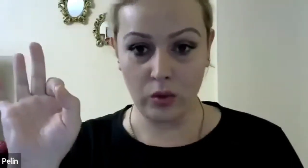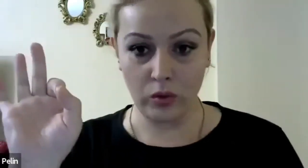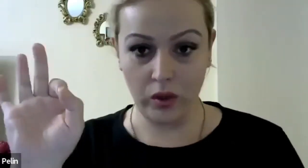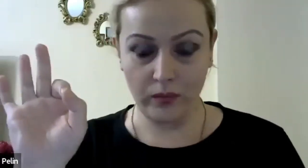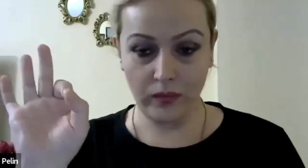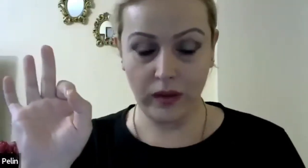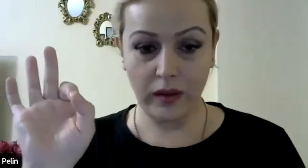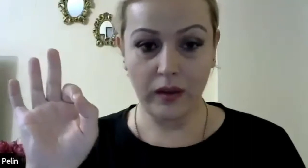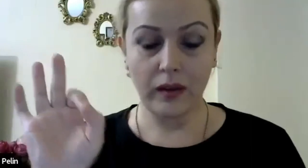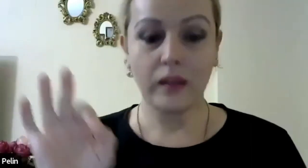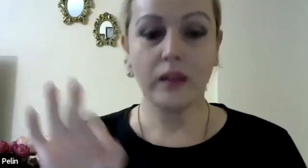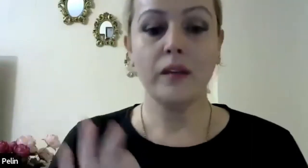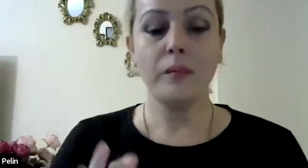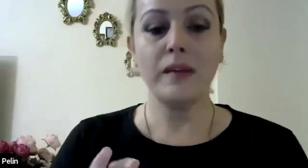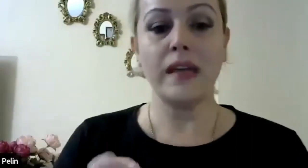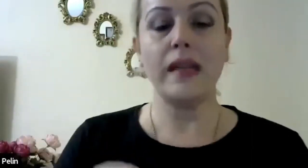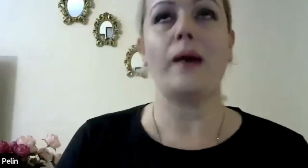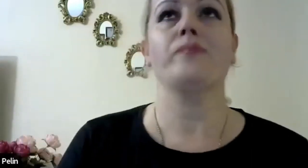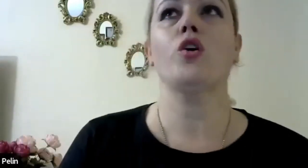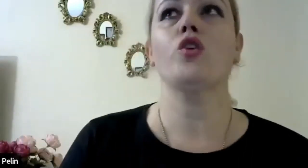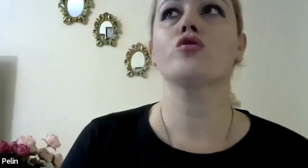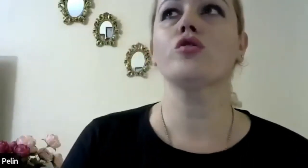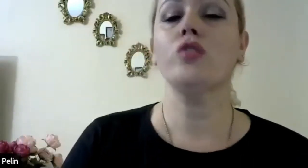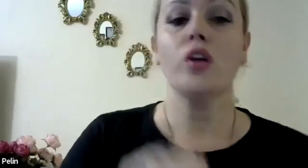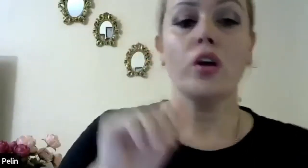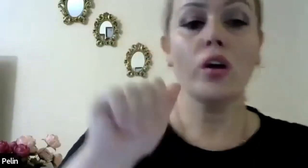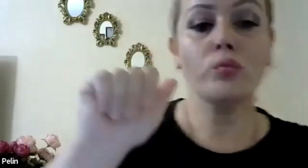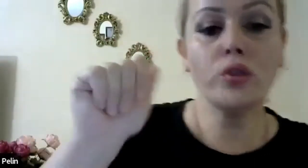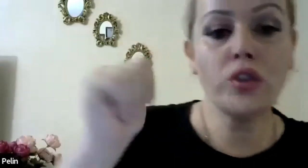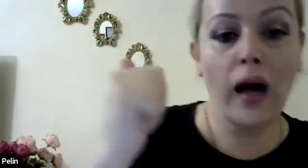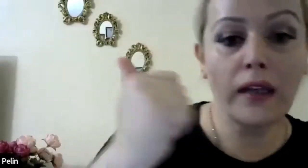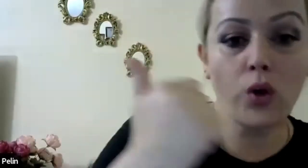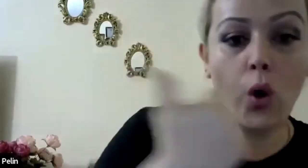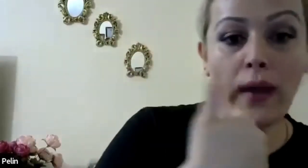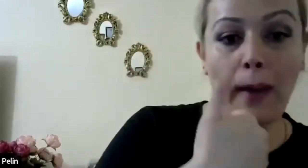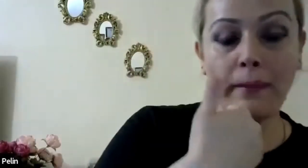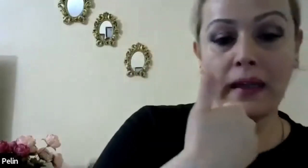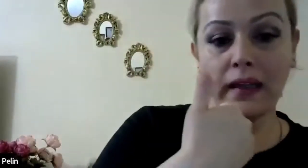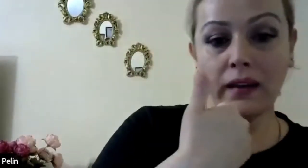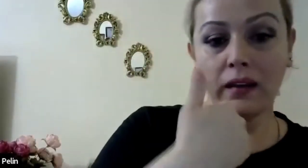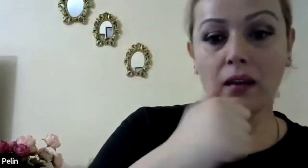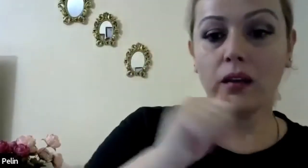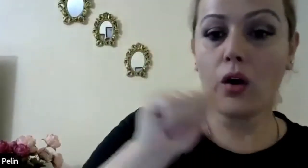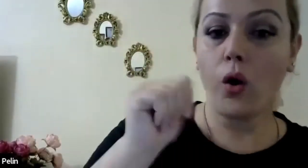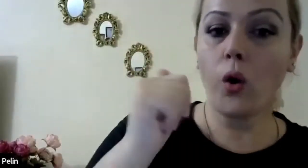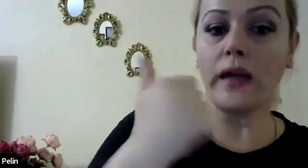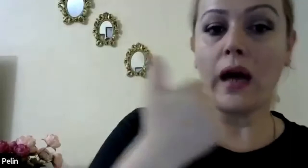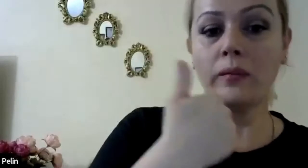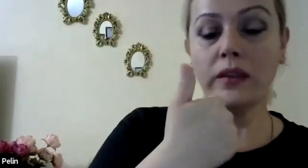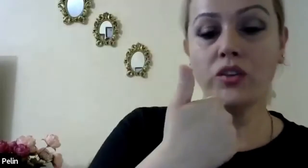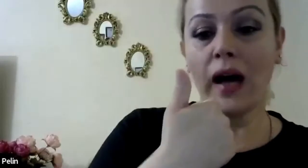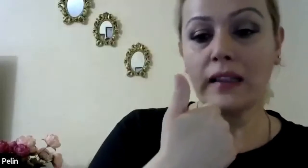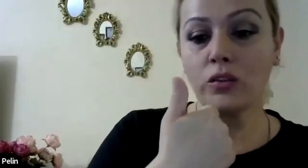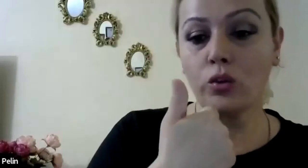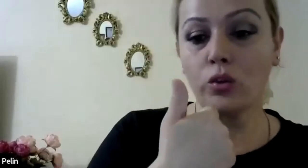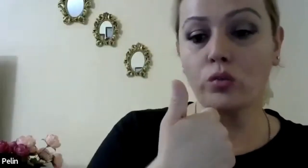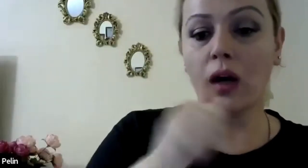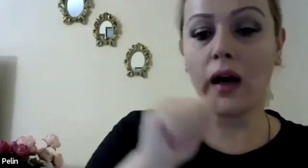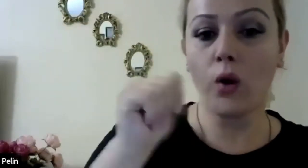oluyor. Mesela ne olsun? Bu işaret önemli. Önemli. İşaretin olumlu hali